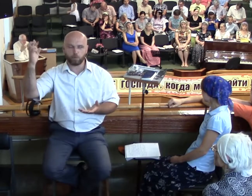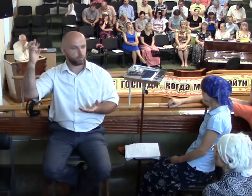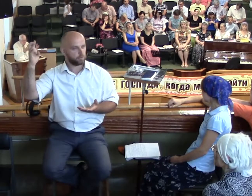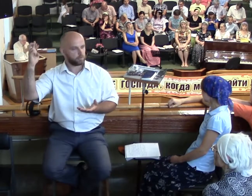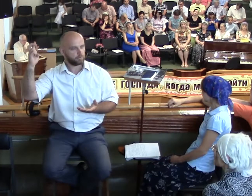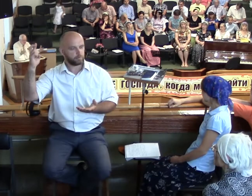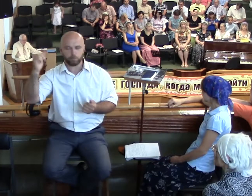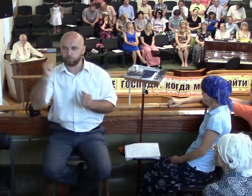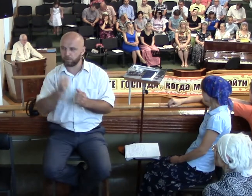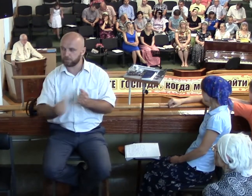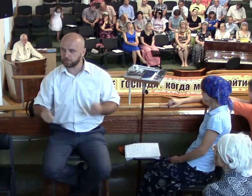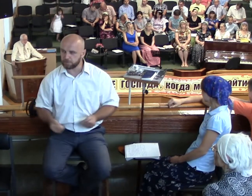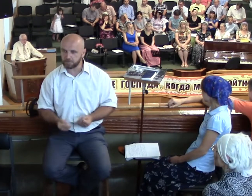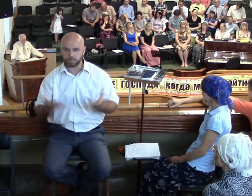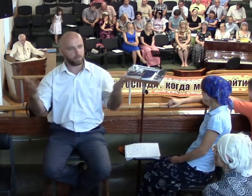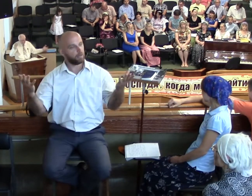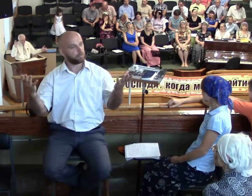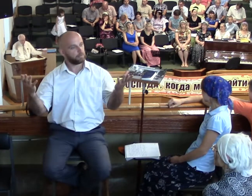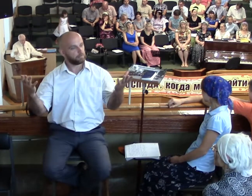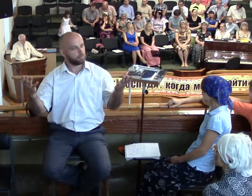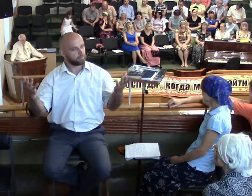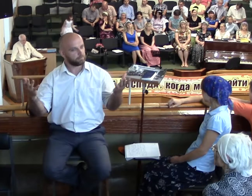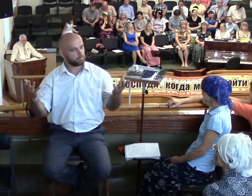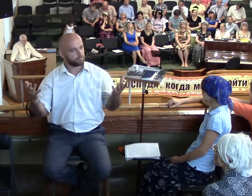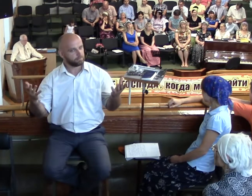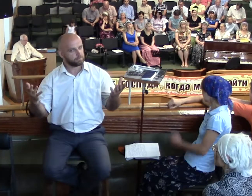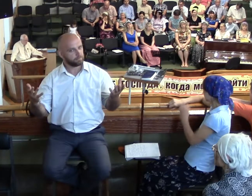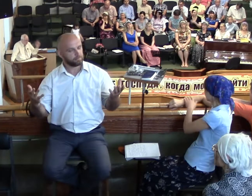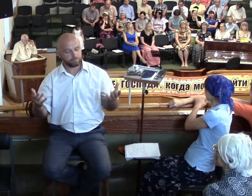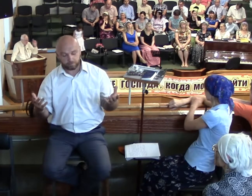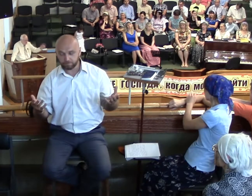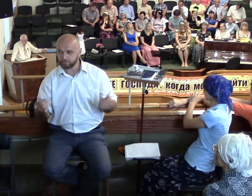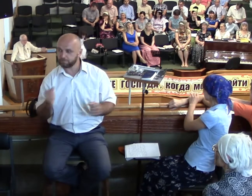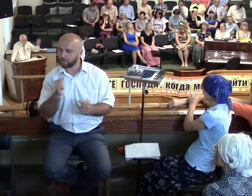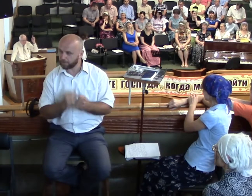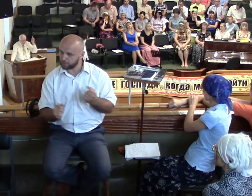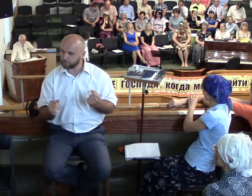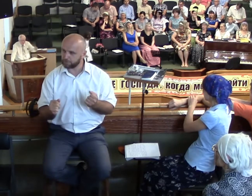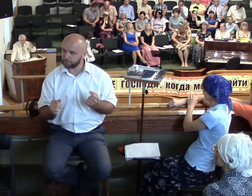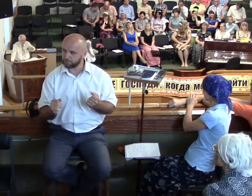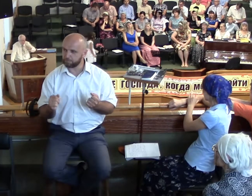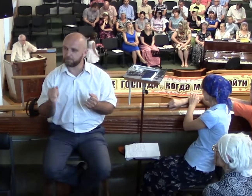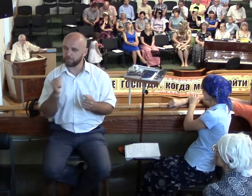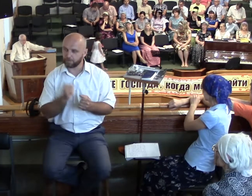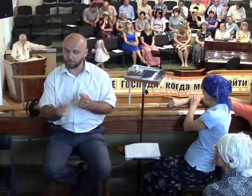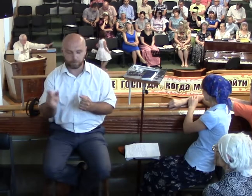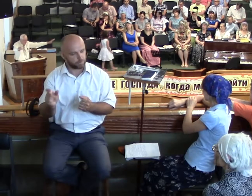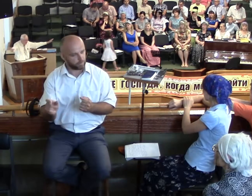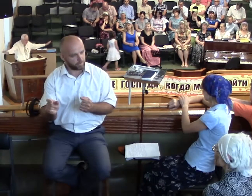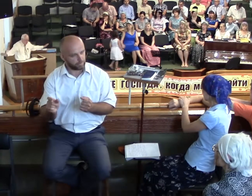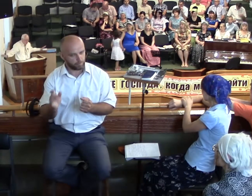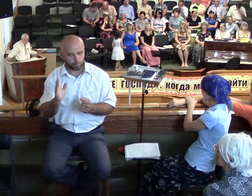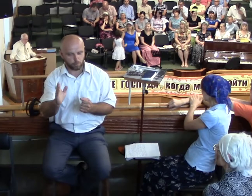Мы будем каждый сиять, каждый. Мы от других ожидаем. Мы хотим, чтобы тот засветился, и тот. Мы